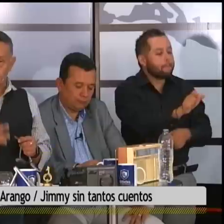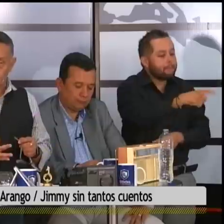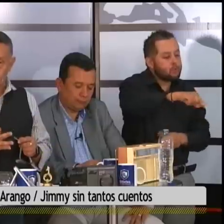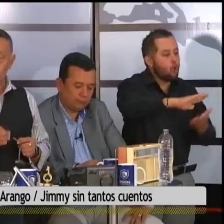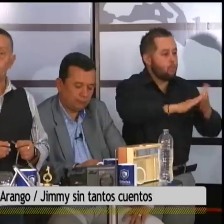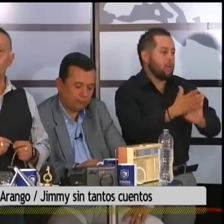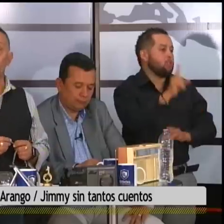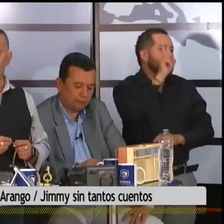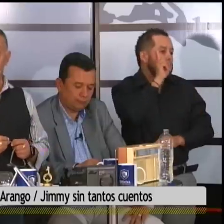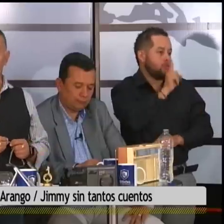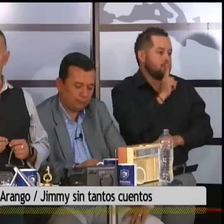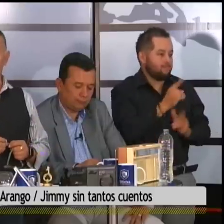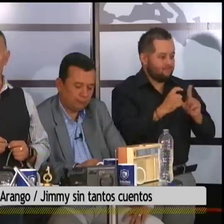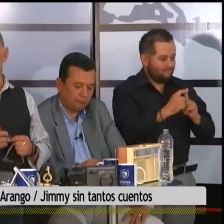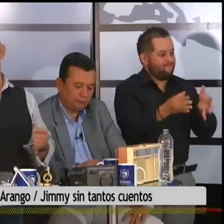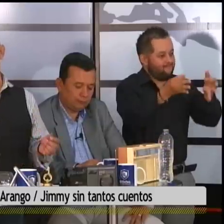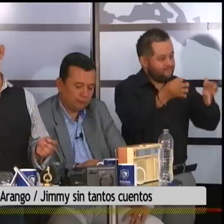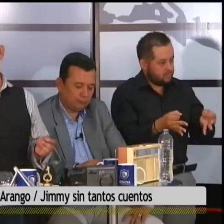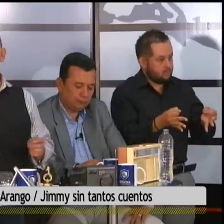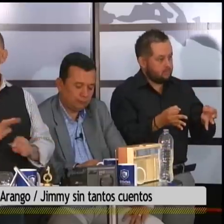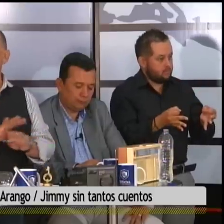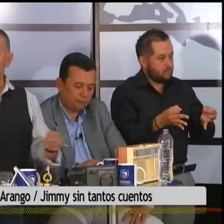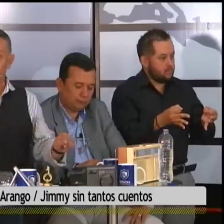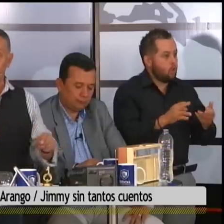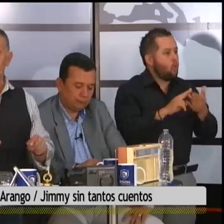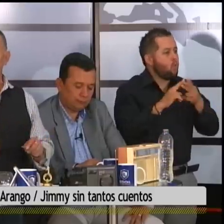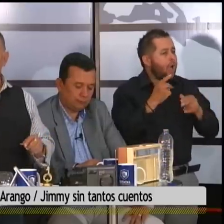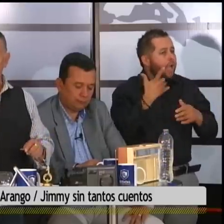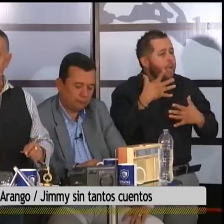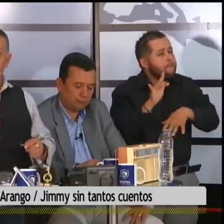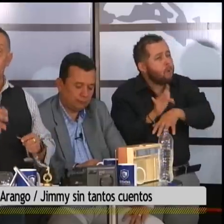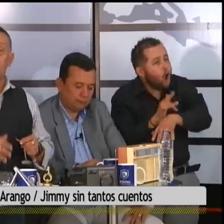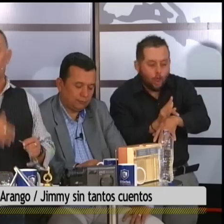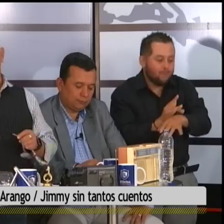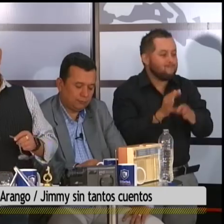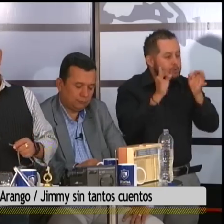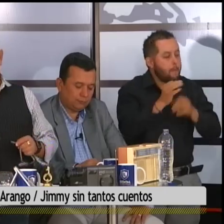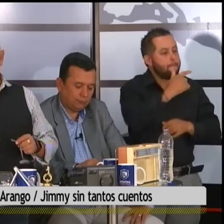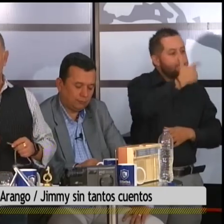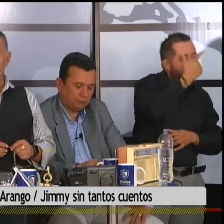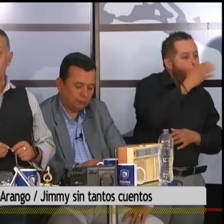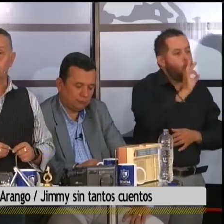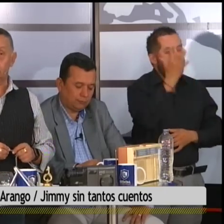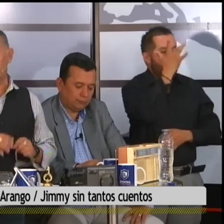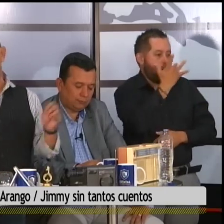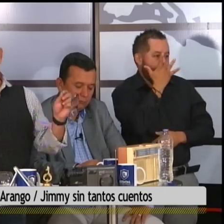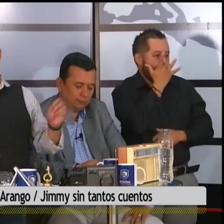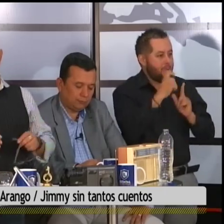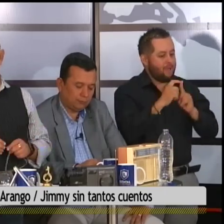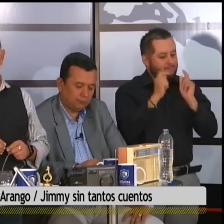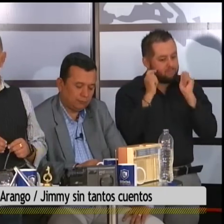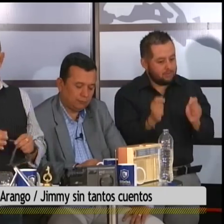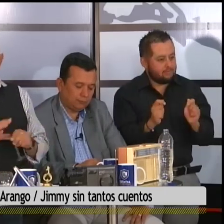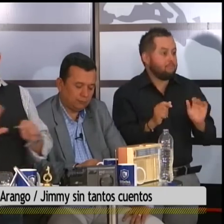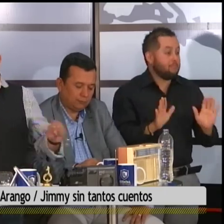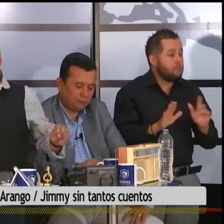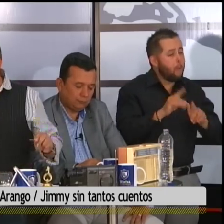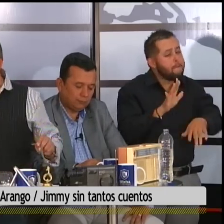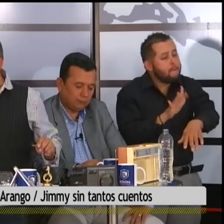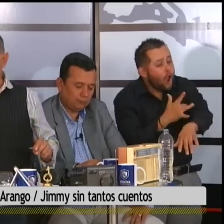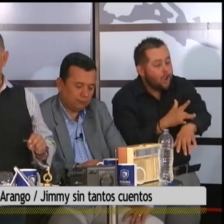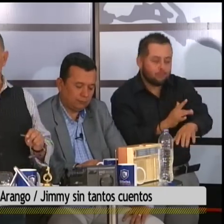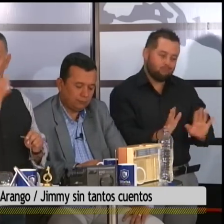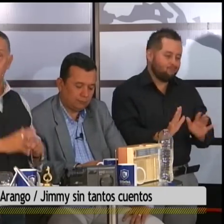población sorda, como el moreno tampoco existe, es el blanco o el negro o el amarillo, pero moreno no